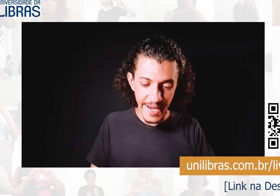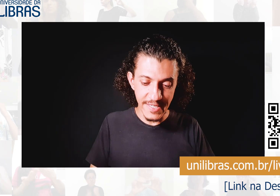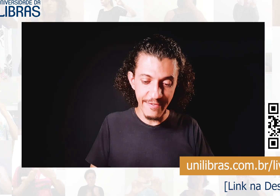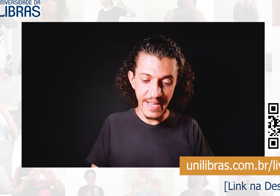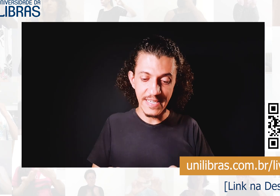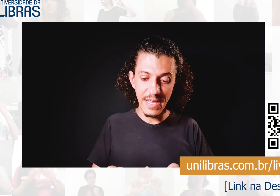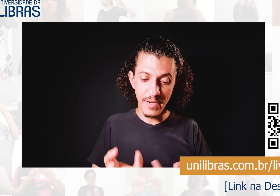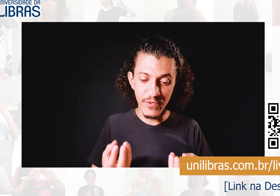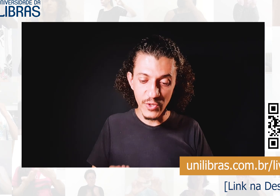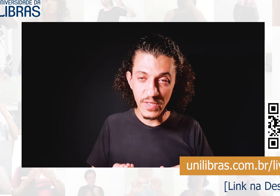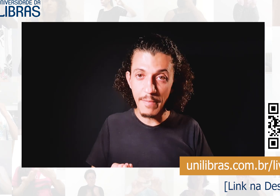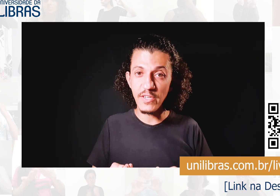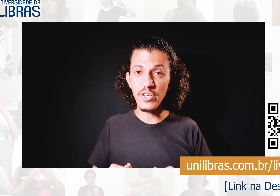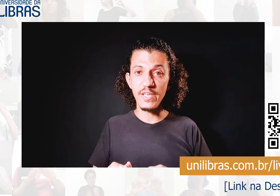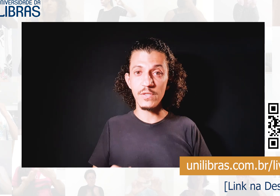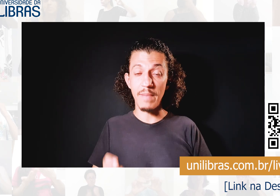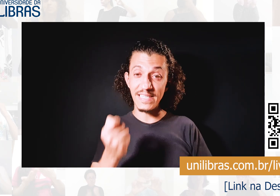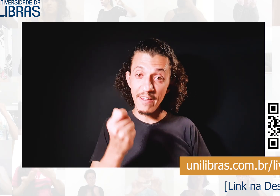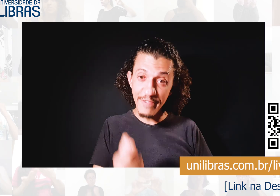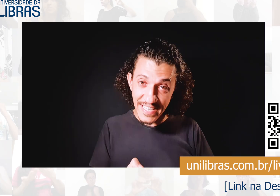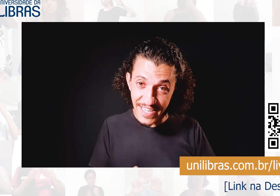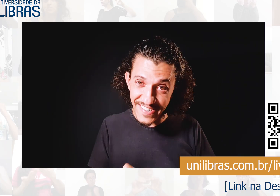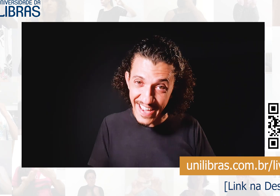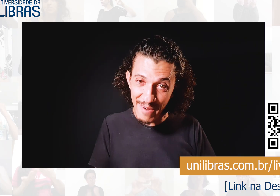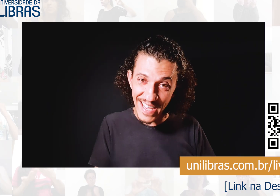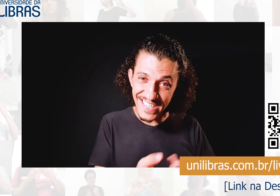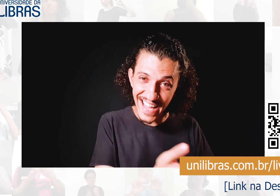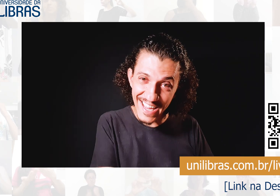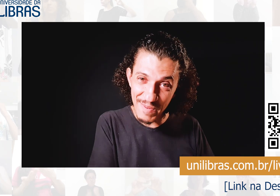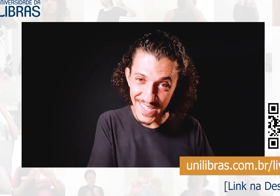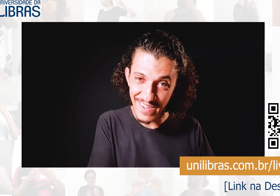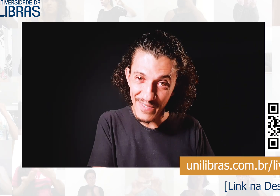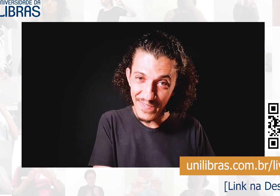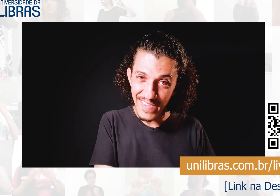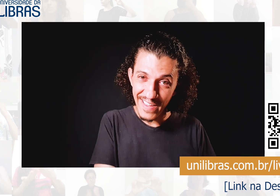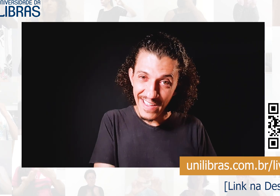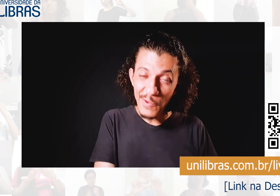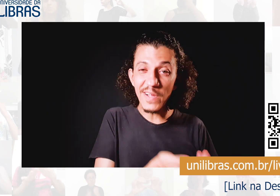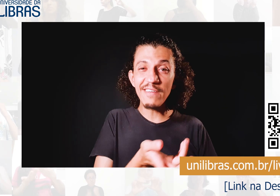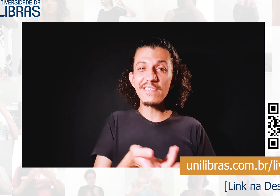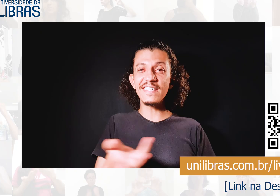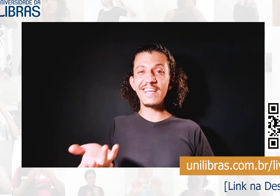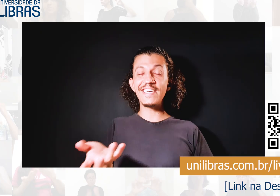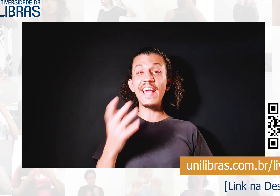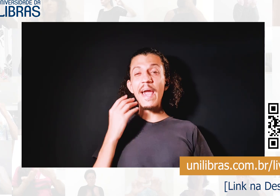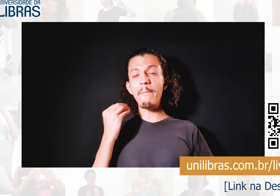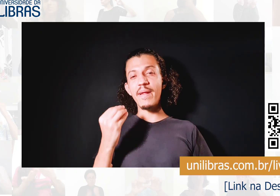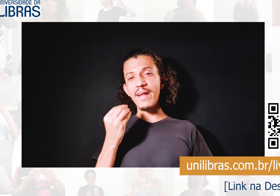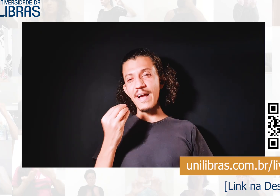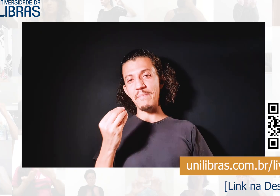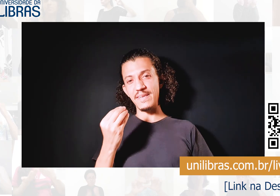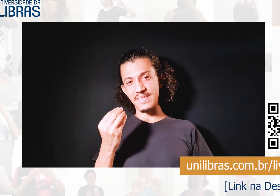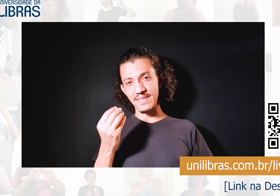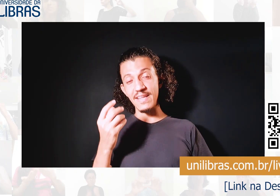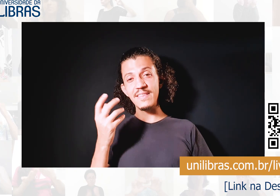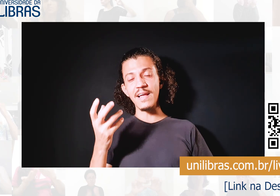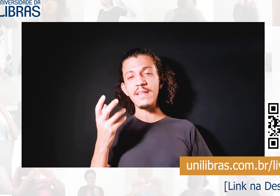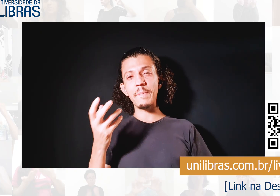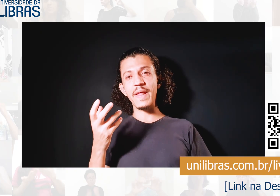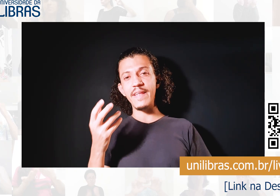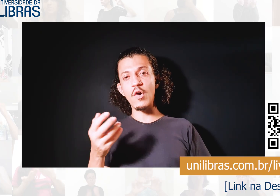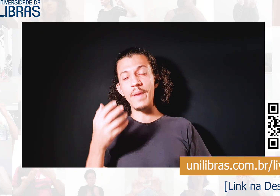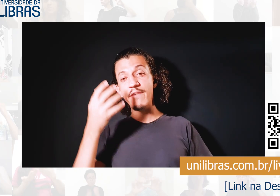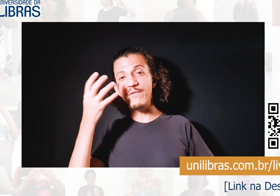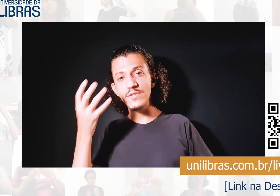ao montar essa frase em Libras foi justamente isso. Mas ela fez isso na gramática da Libras. Enquanto tem um tanto de gente aí quebrando a cabeça,